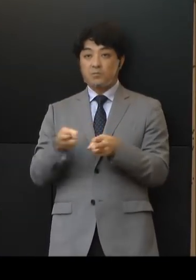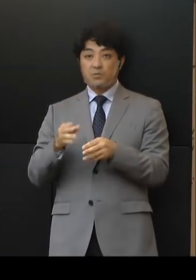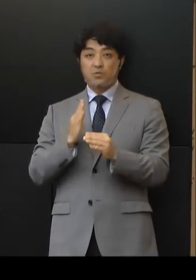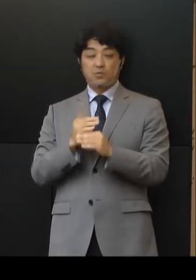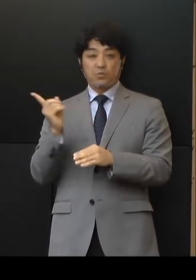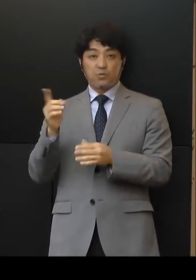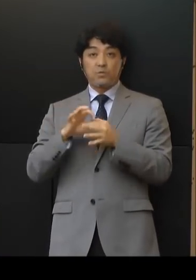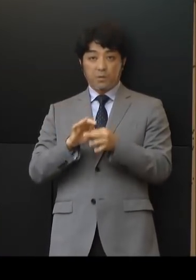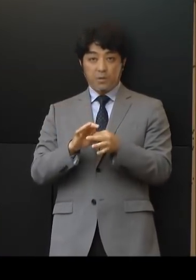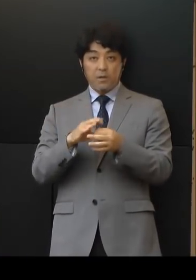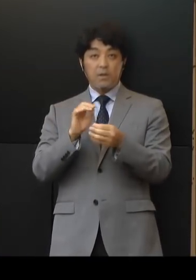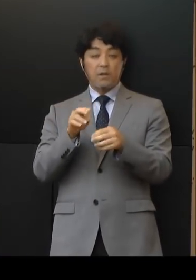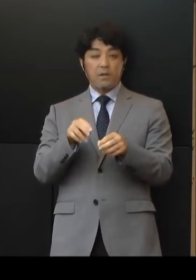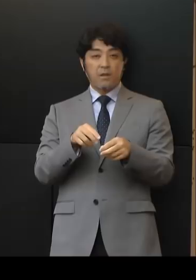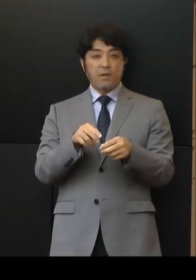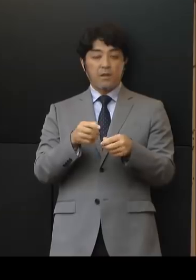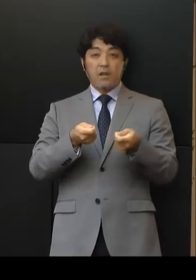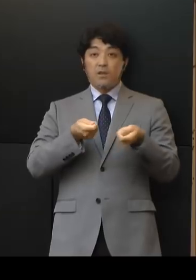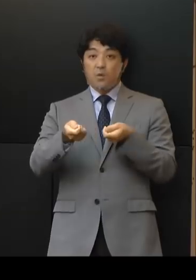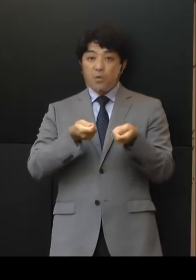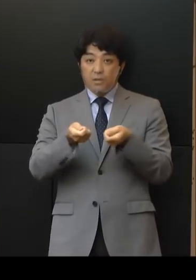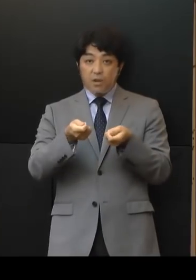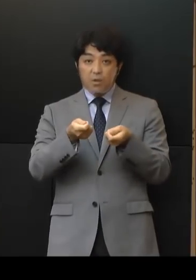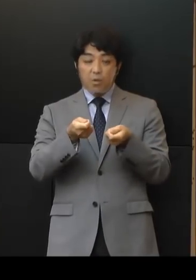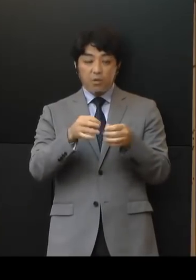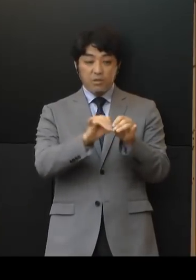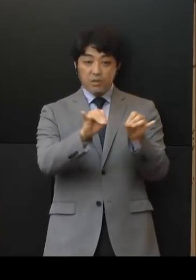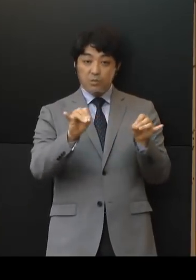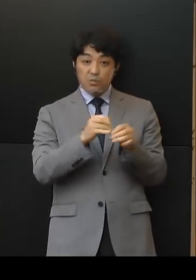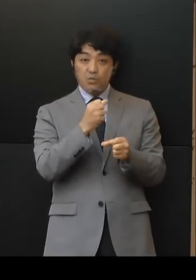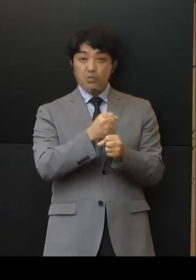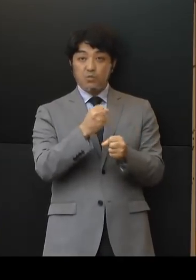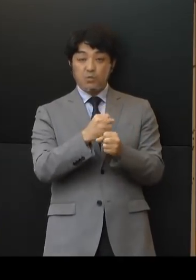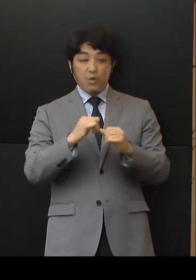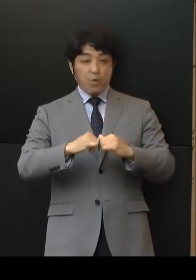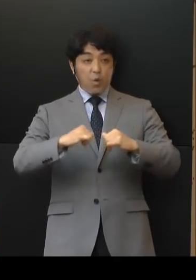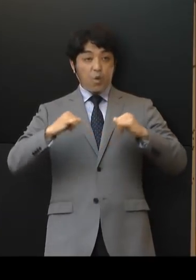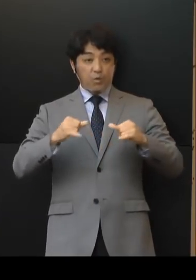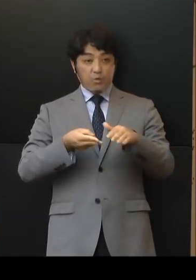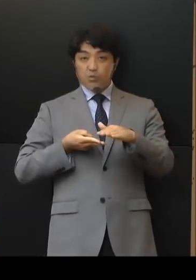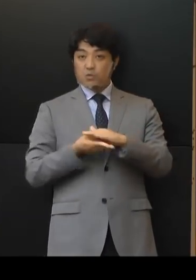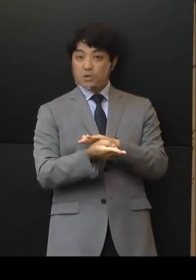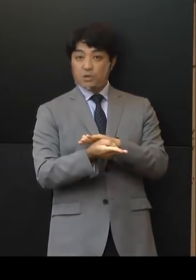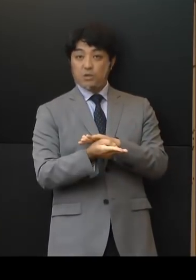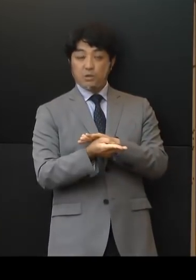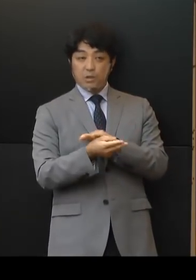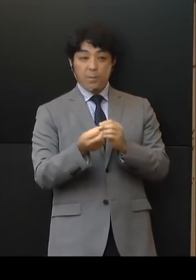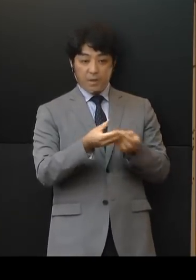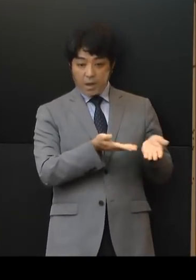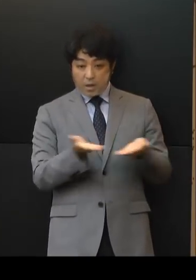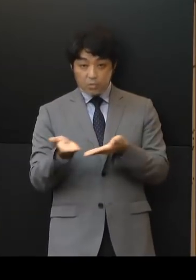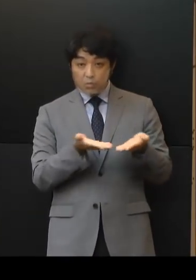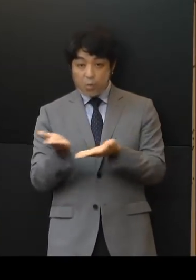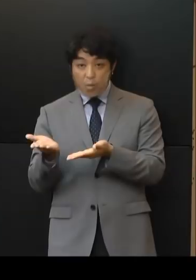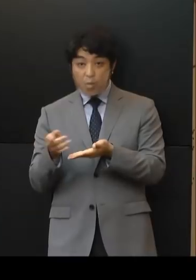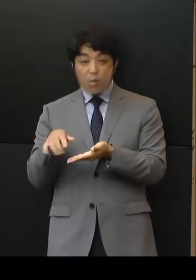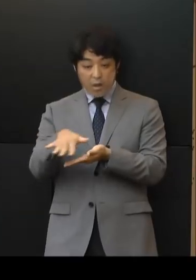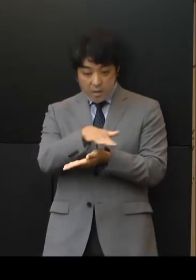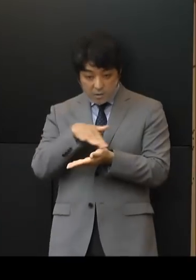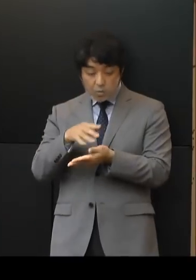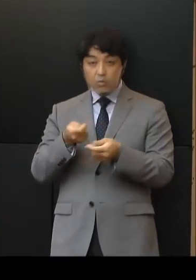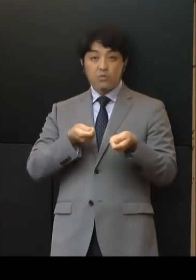策本部に医療コーディネートチームを配置し、広域での入院調整、搬送調整を行ってまい